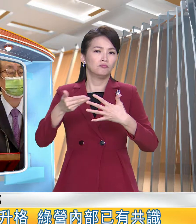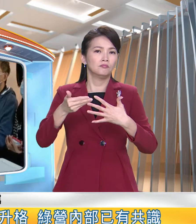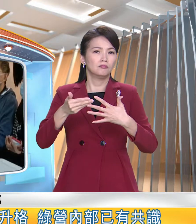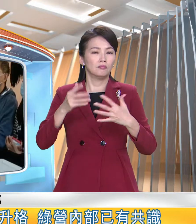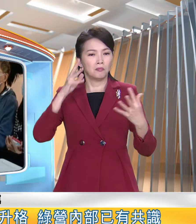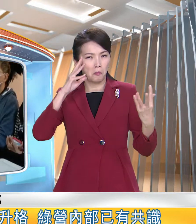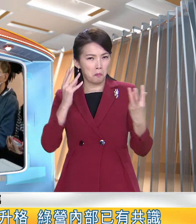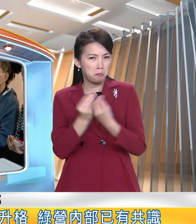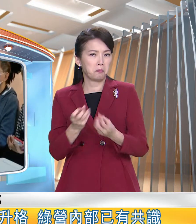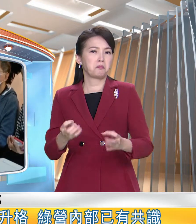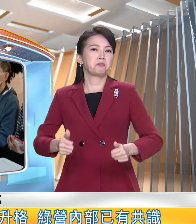看我们的报道。